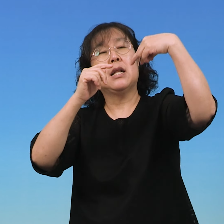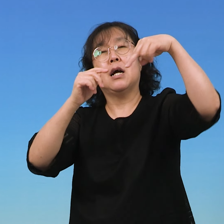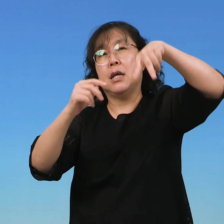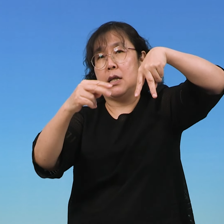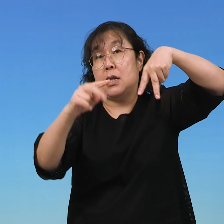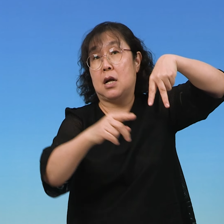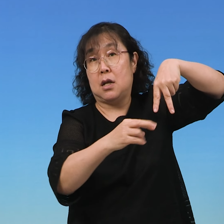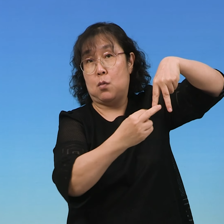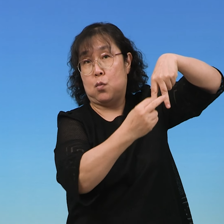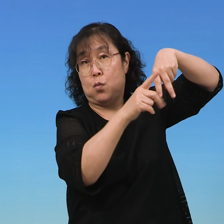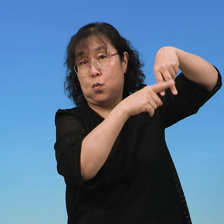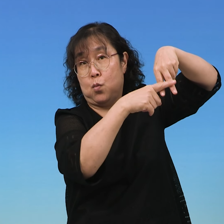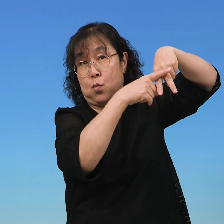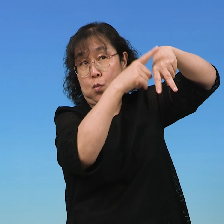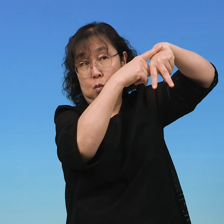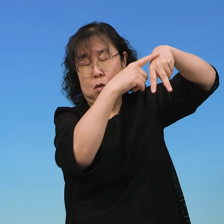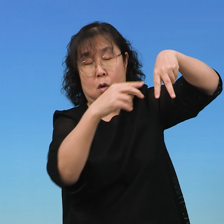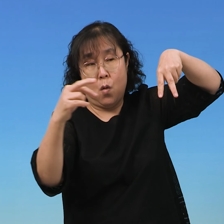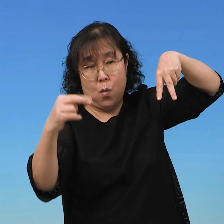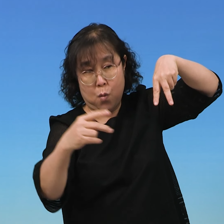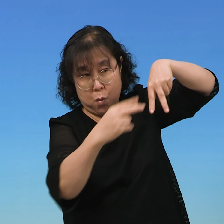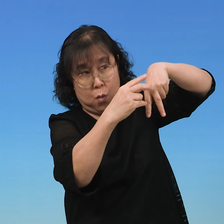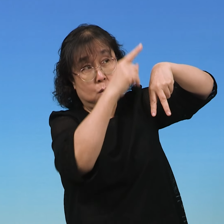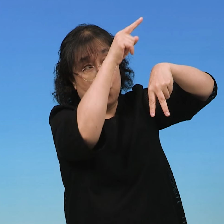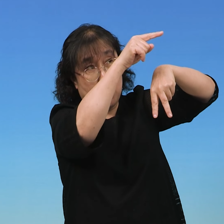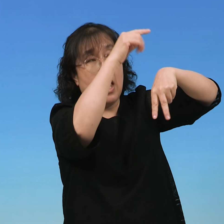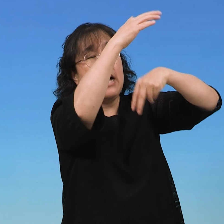하나님이 계시는 거예요. 그리고 그